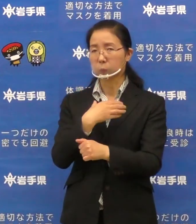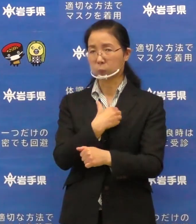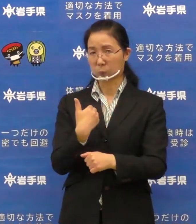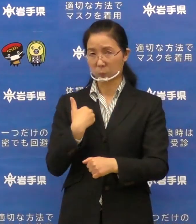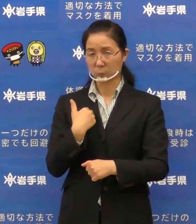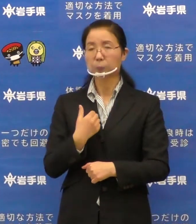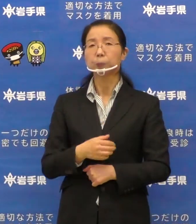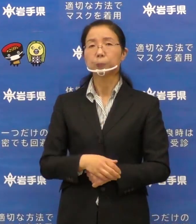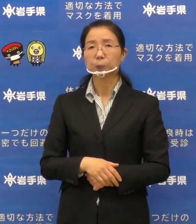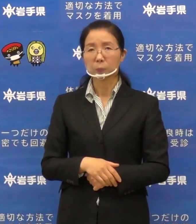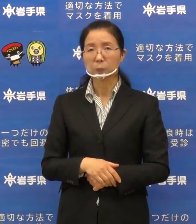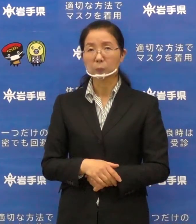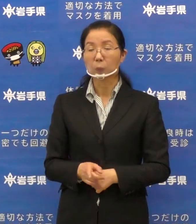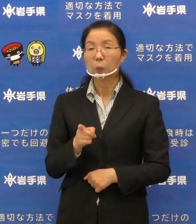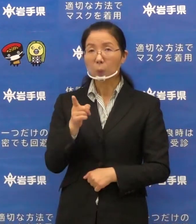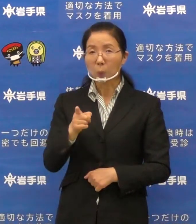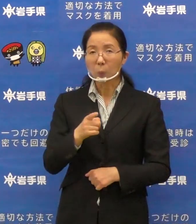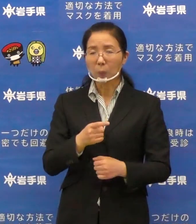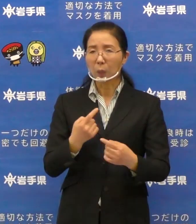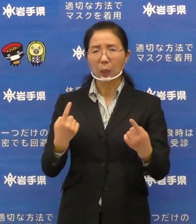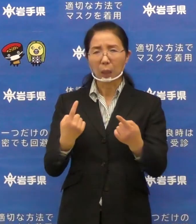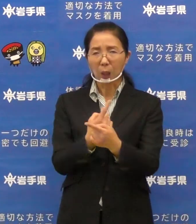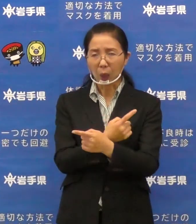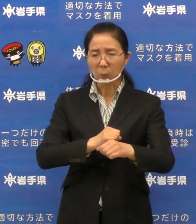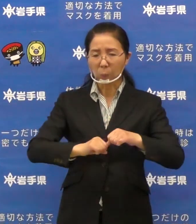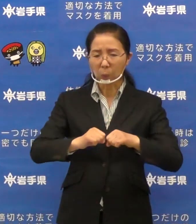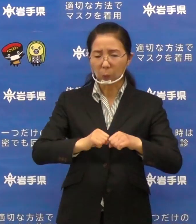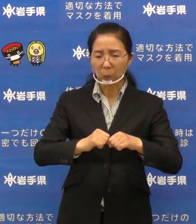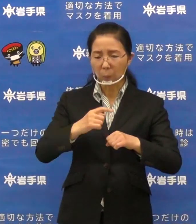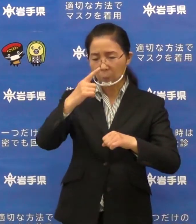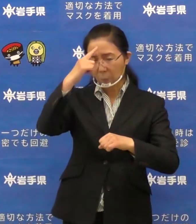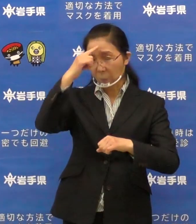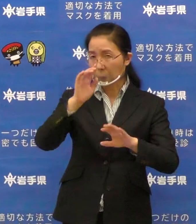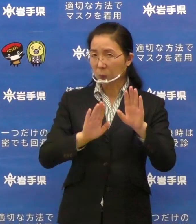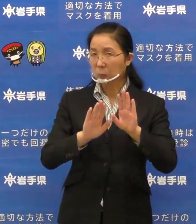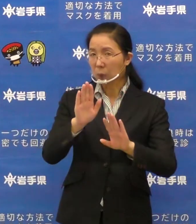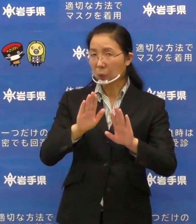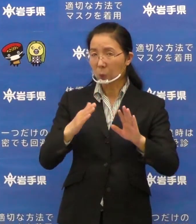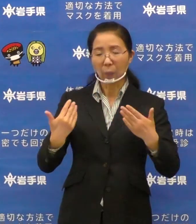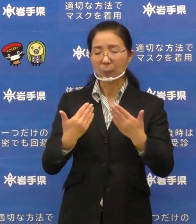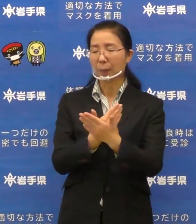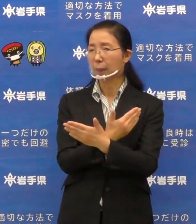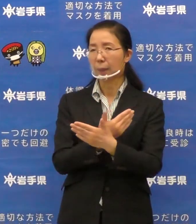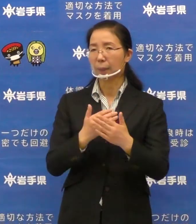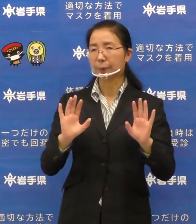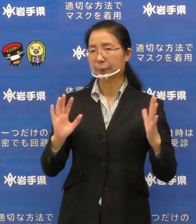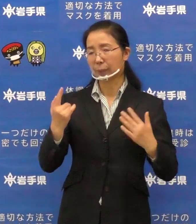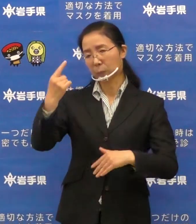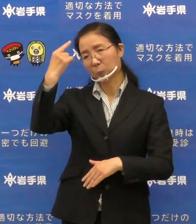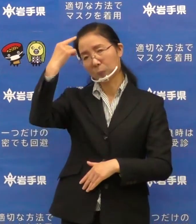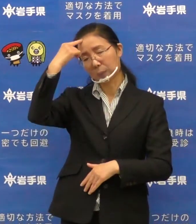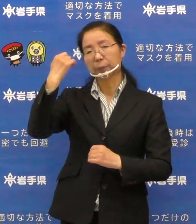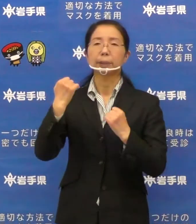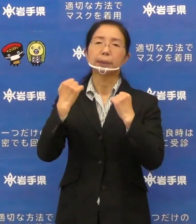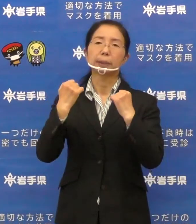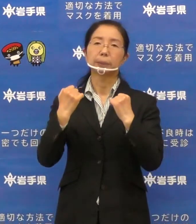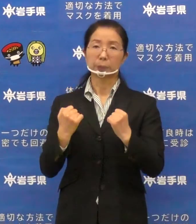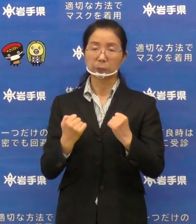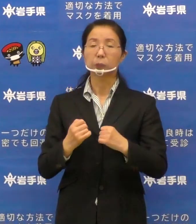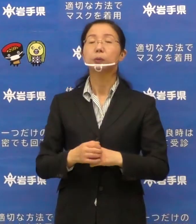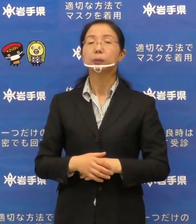そういうのをこう変更するような状況の変化というのはないと考えています。 という